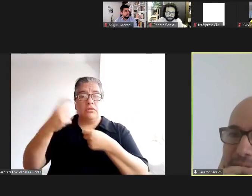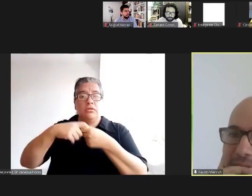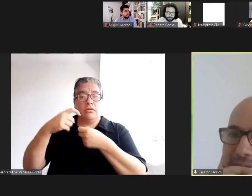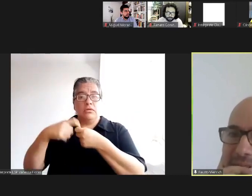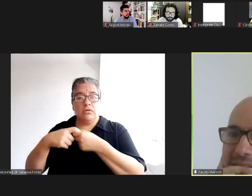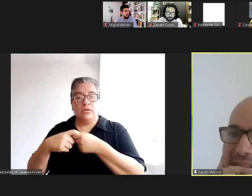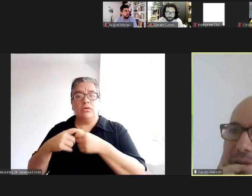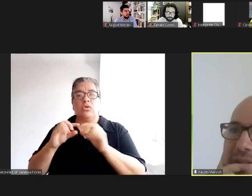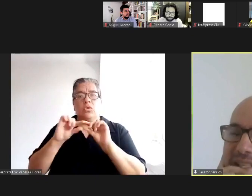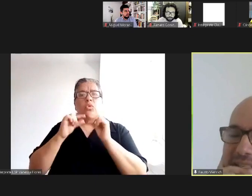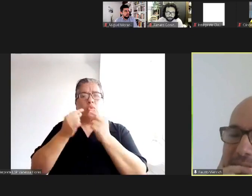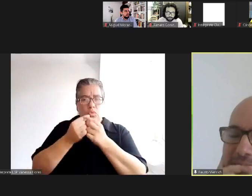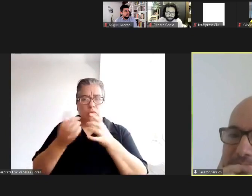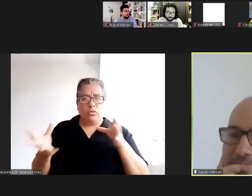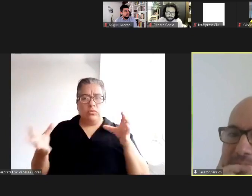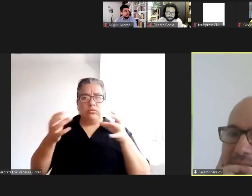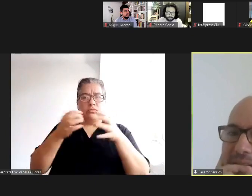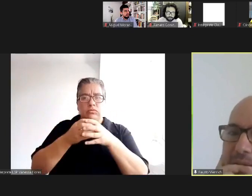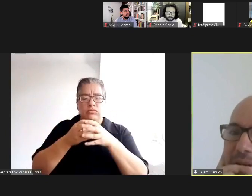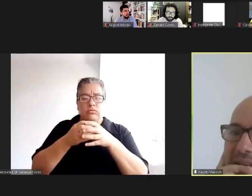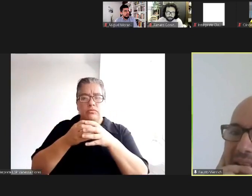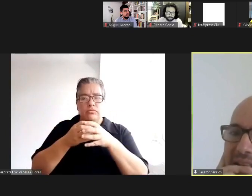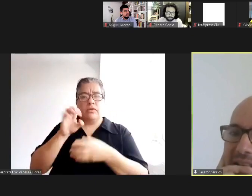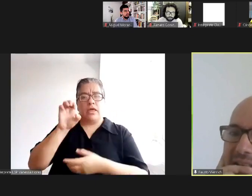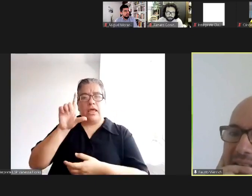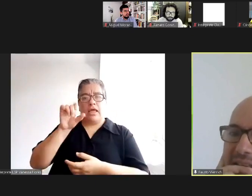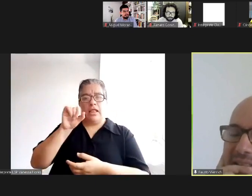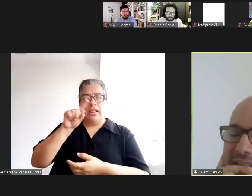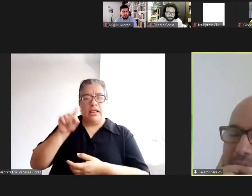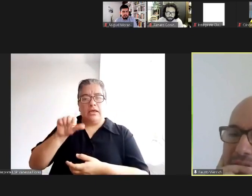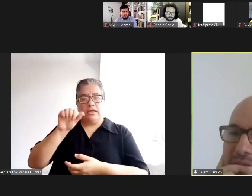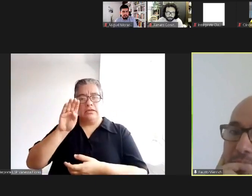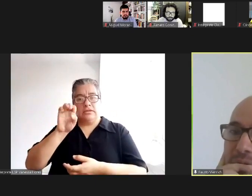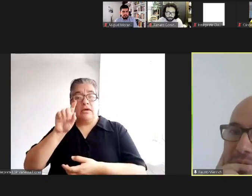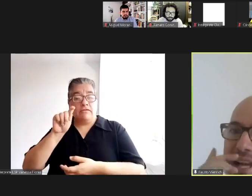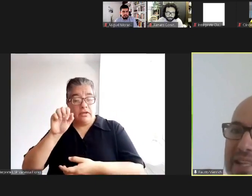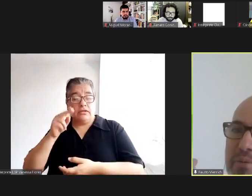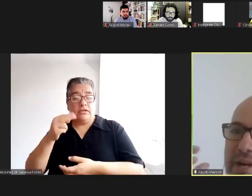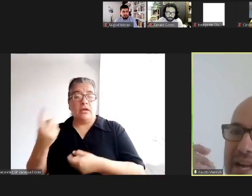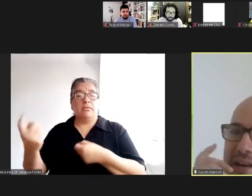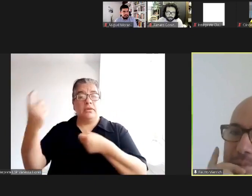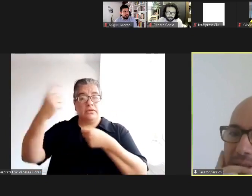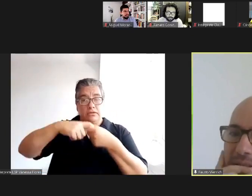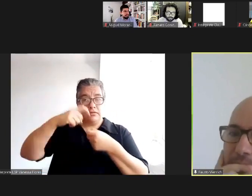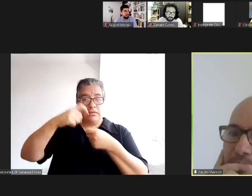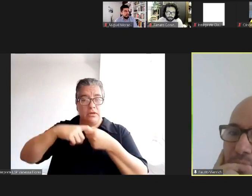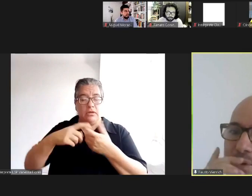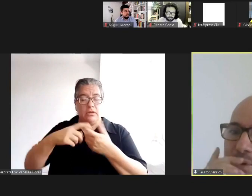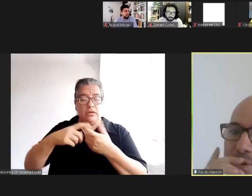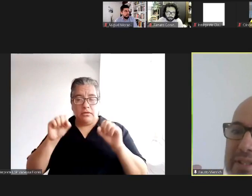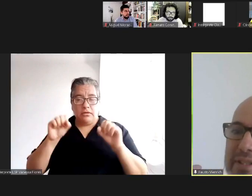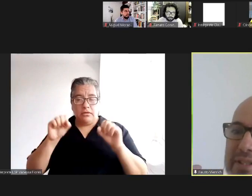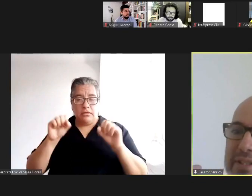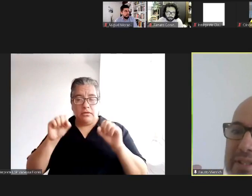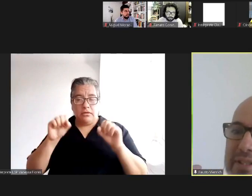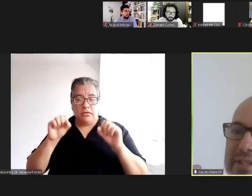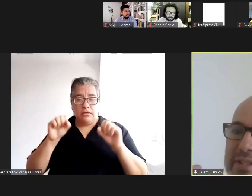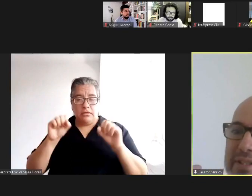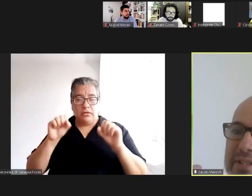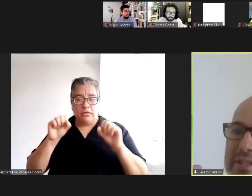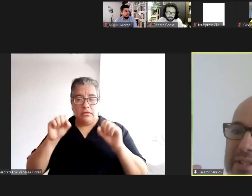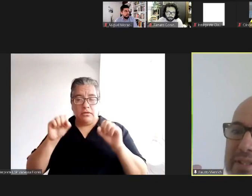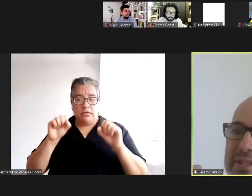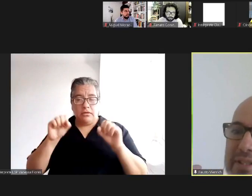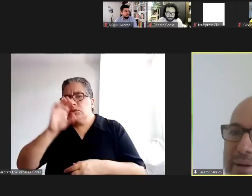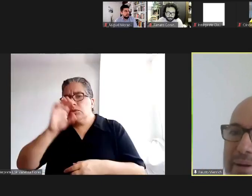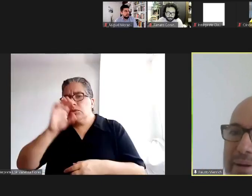colectivo a cargo de Elizabeth, y en el cual hemos tenido la oportunidad de buscar puntos de cómo